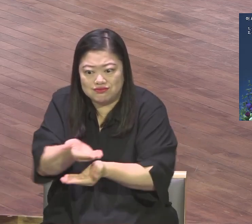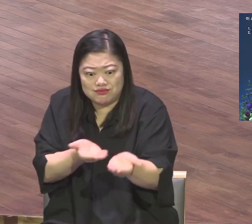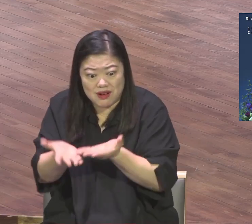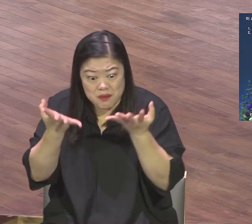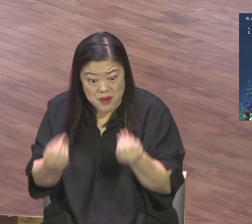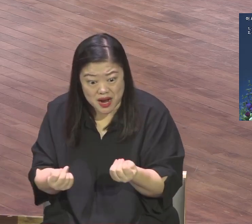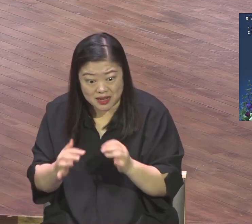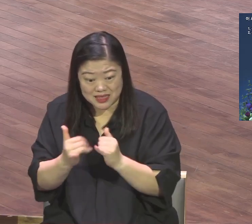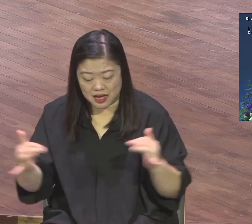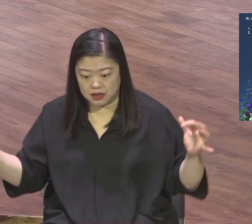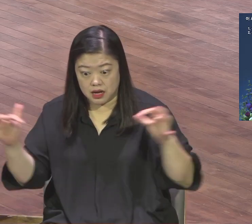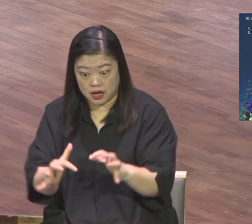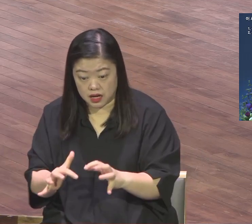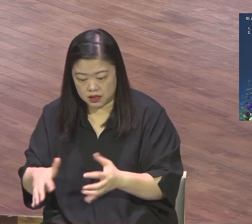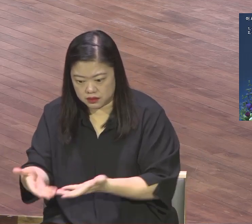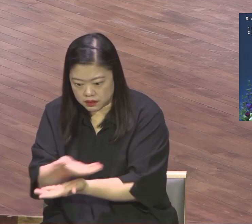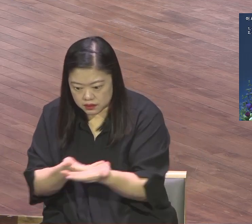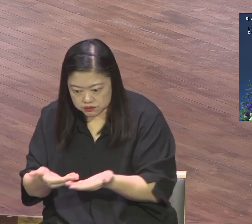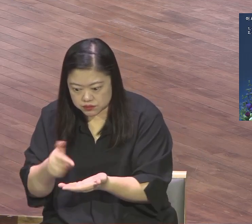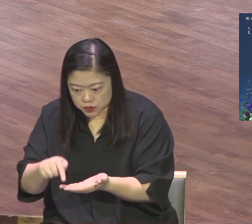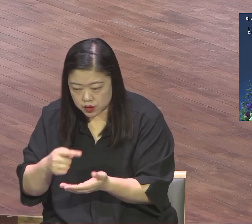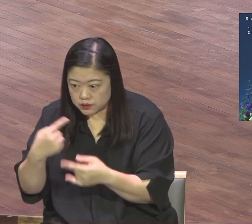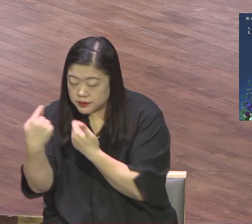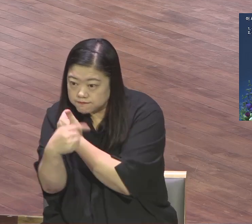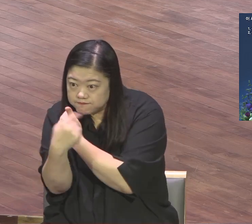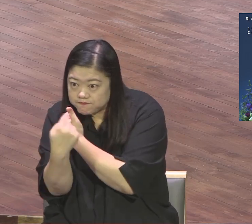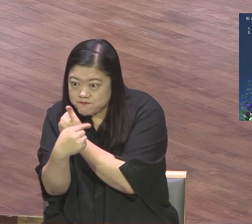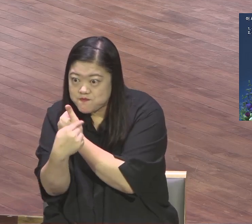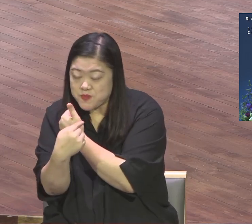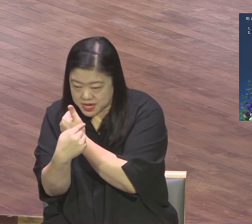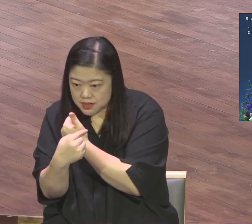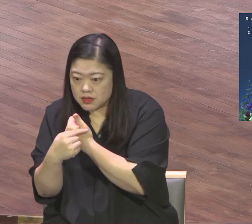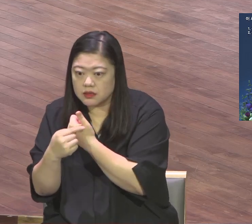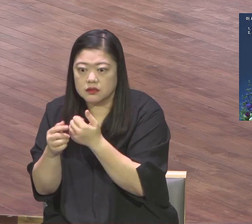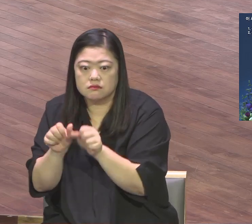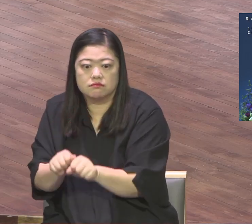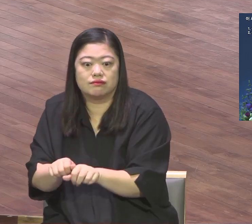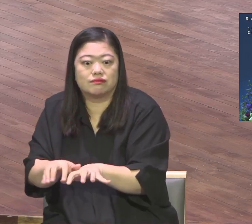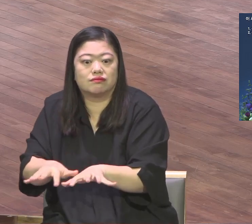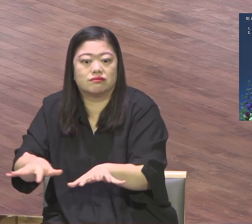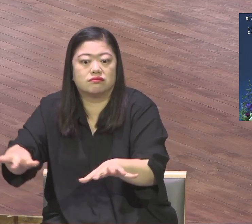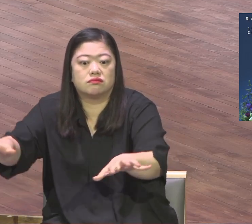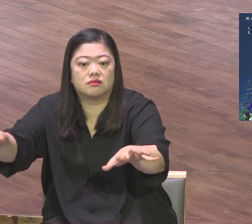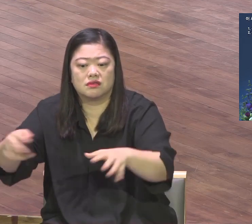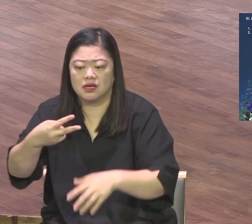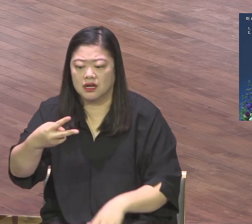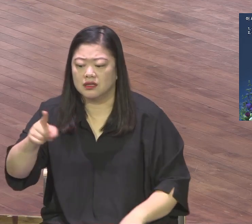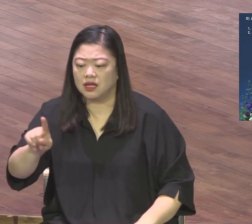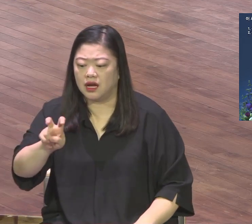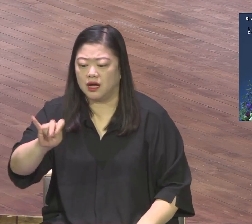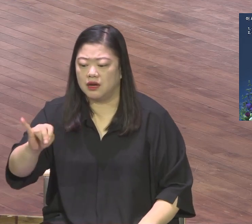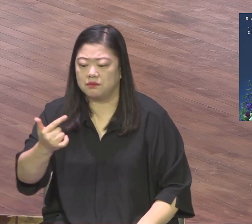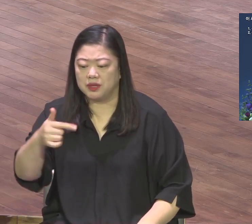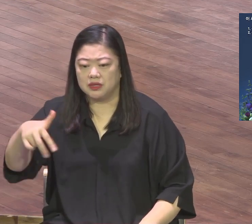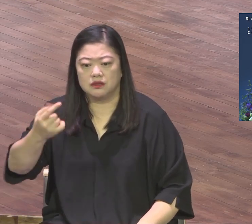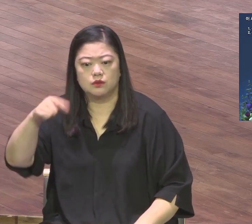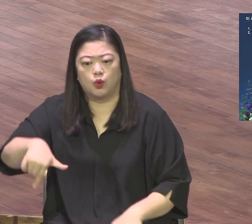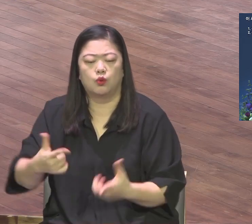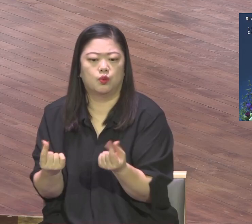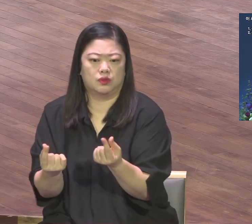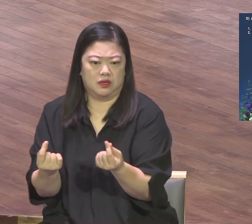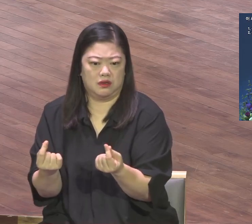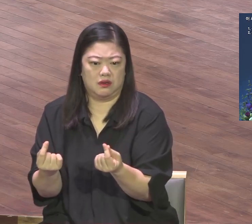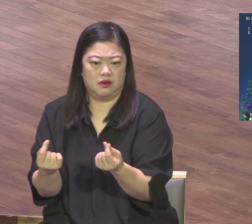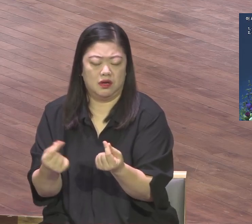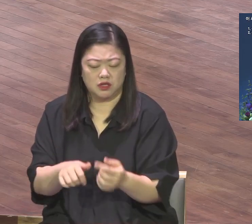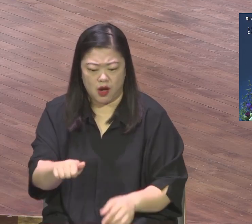돼가지고 자신들이 사는 지역으로 가서 교회를 세우게 됩니다. 이 도란노 서원의 사역을 통해서 골로새 교회를 세워지고 소아시아 일곱